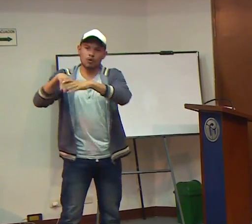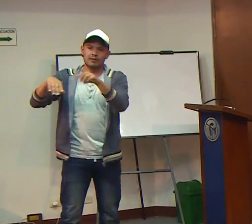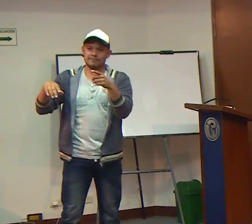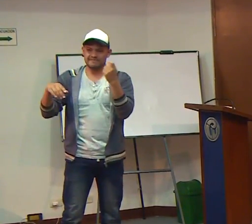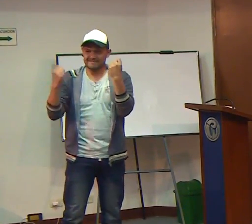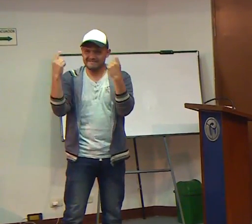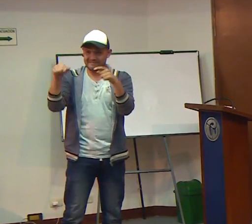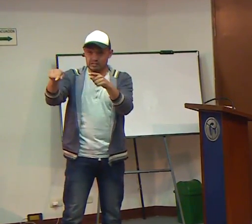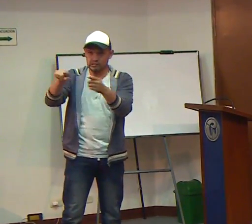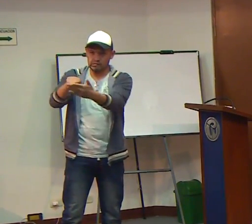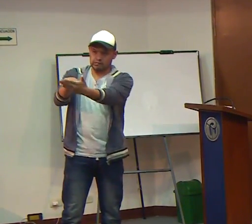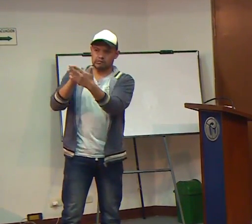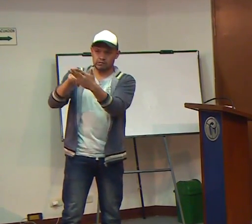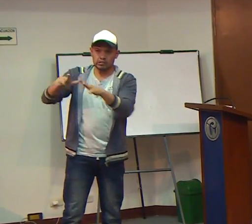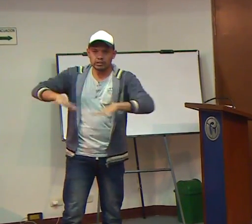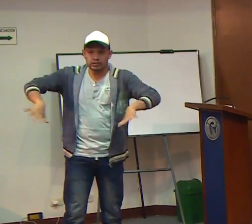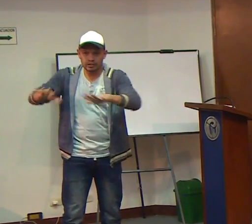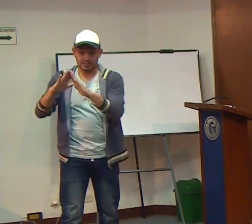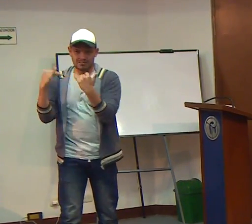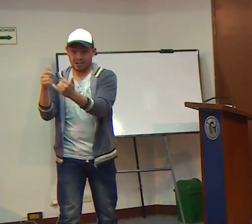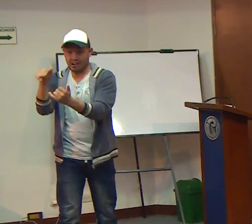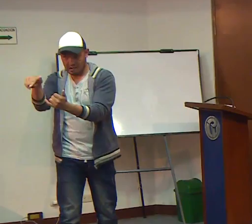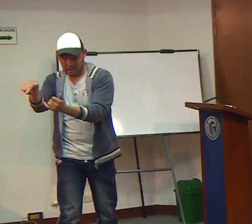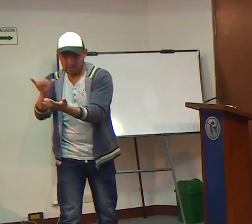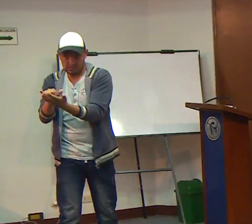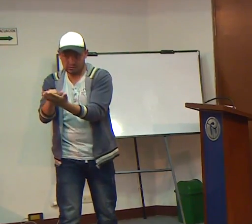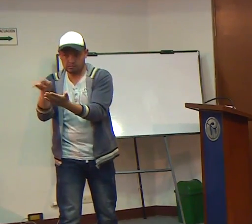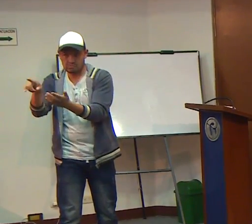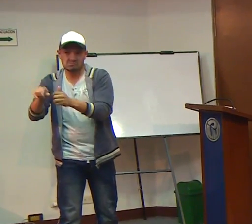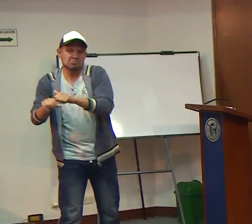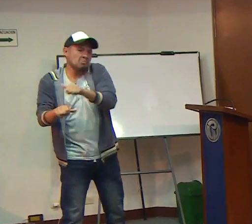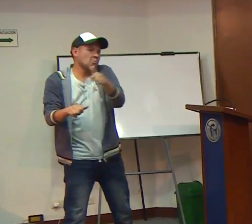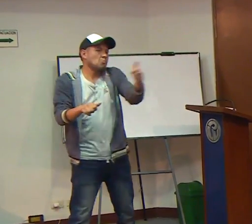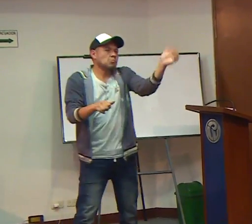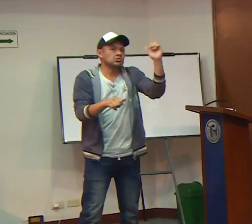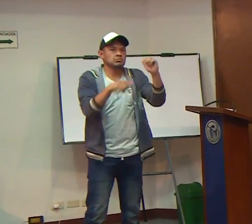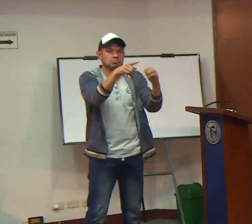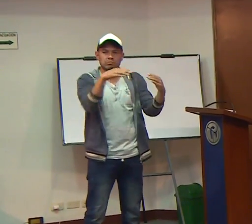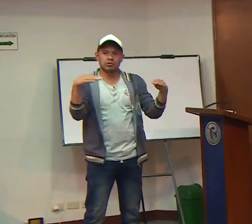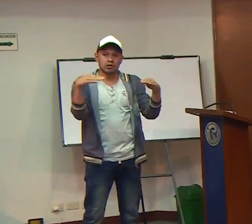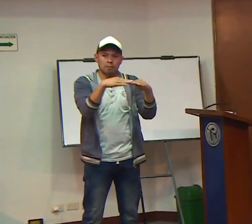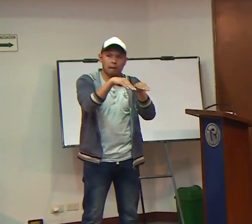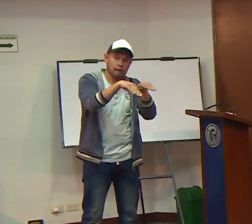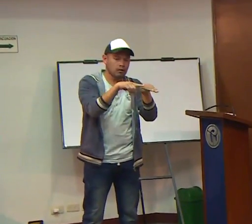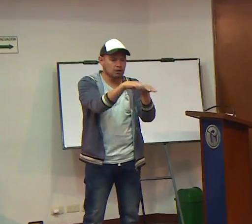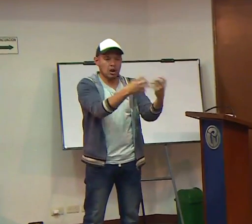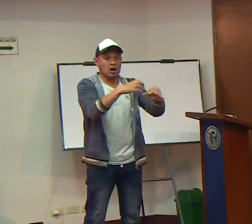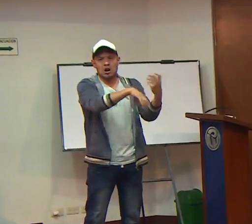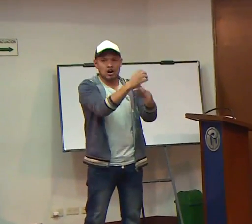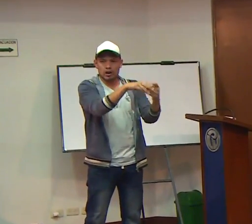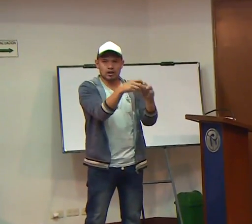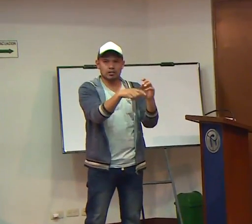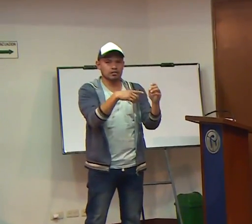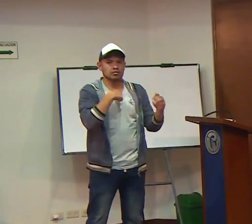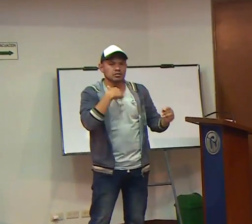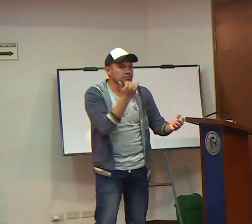hablando, alegando, pero yo no entiendo. Ellos, yo comprendo por lo que veo que ellos están echando